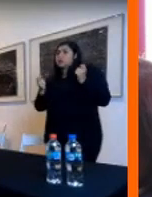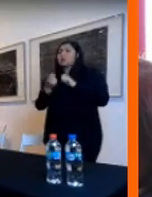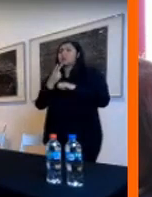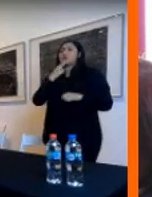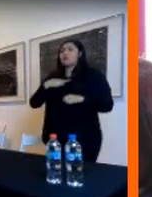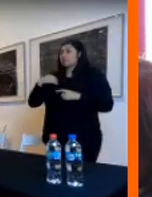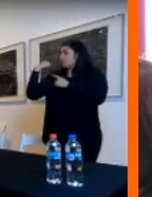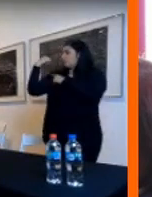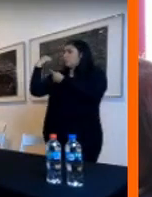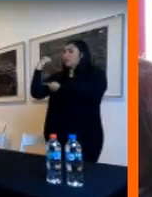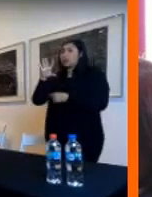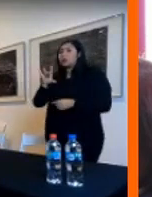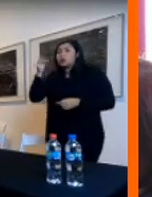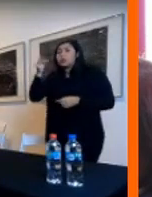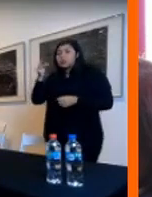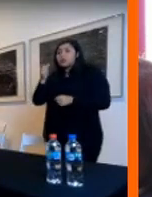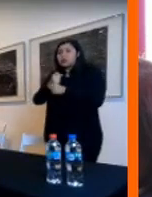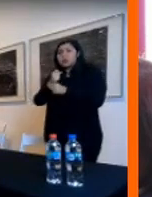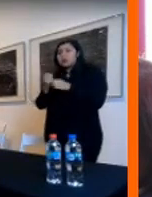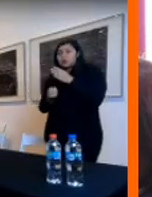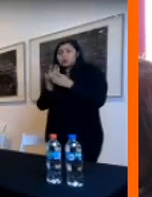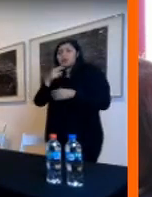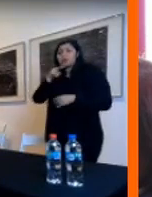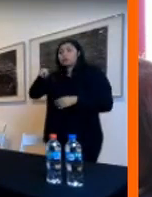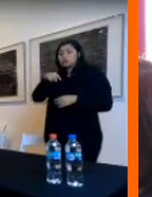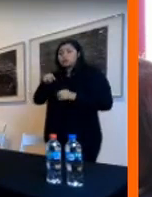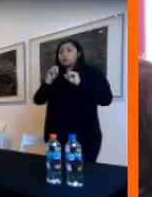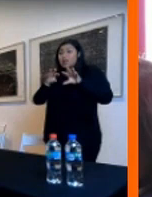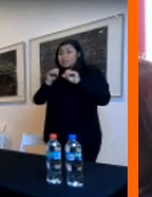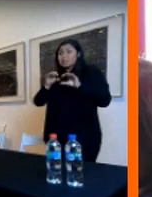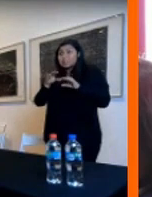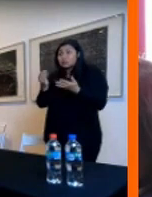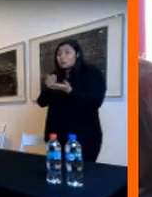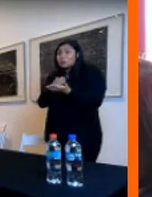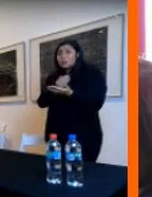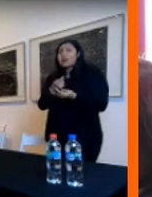una fuente laboral nueva, porque estas capacitaciones nosotros las remuneramos, les pagamos.